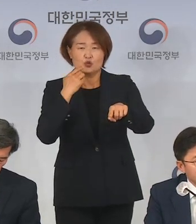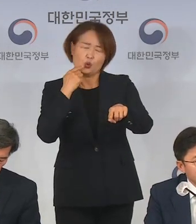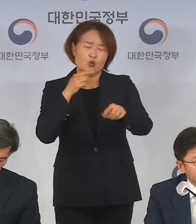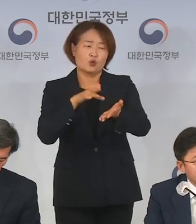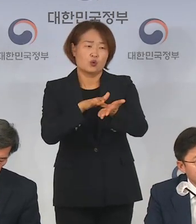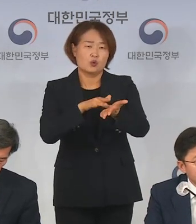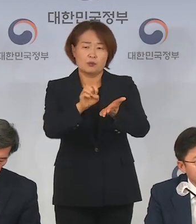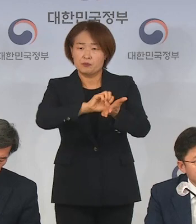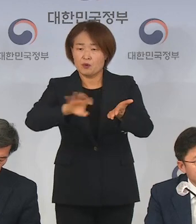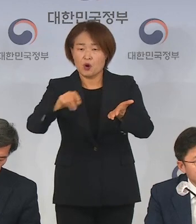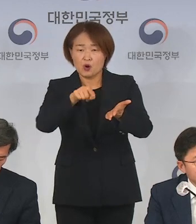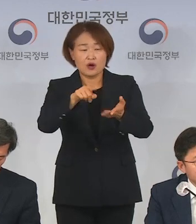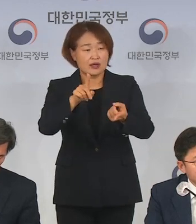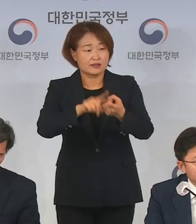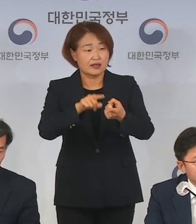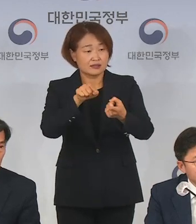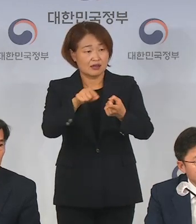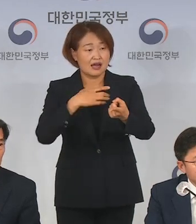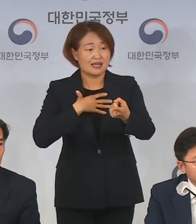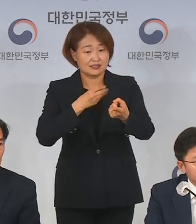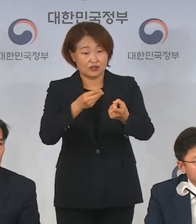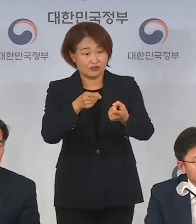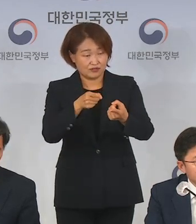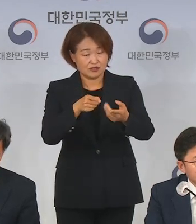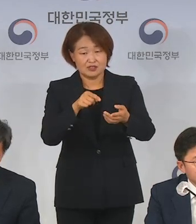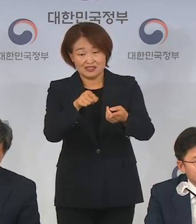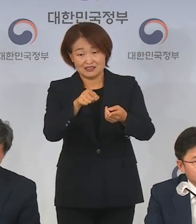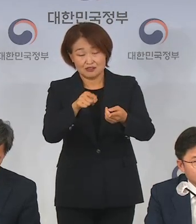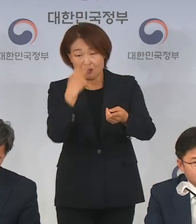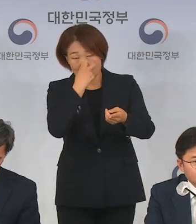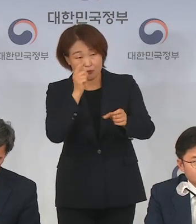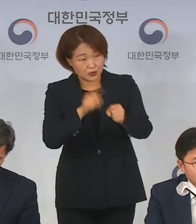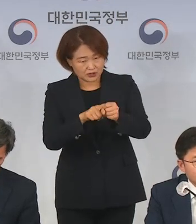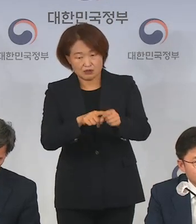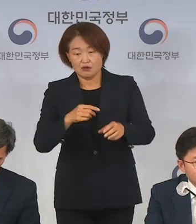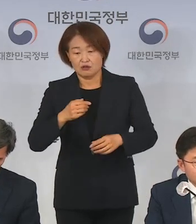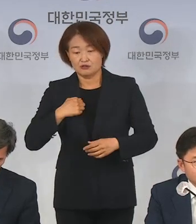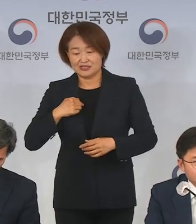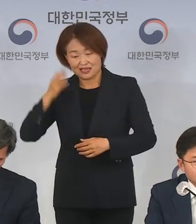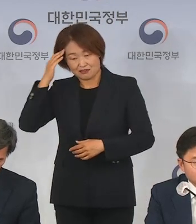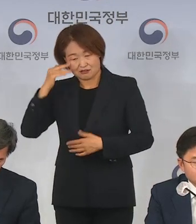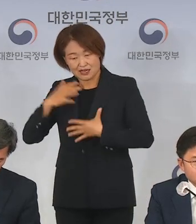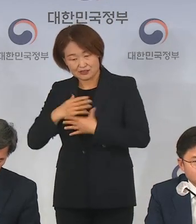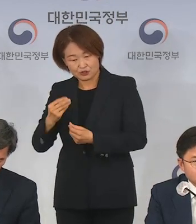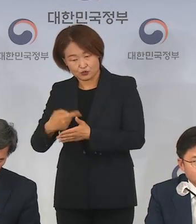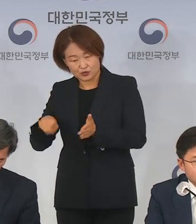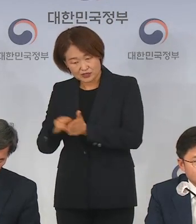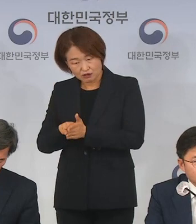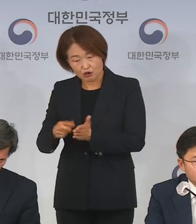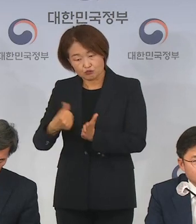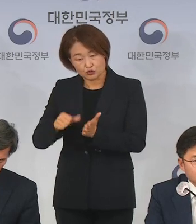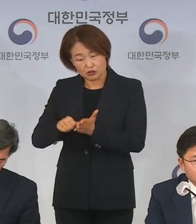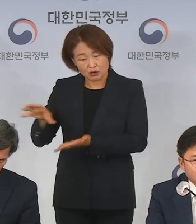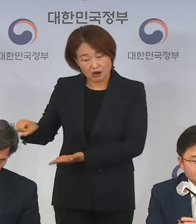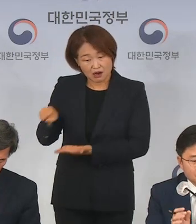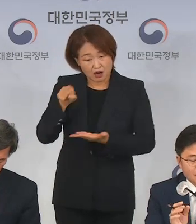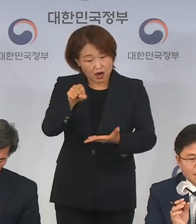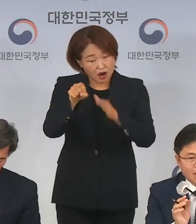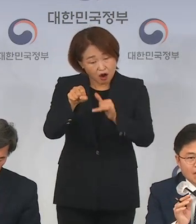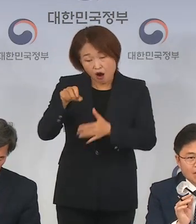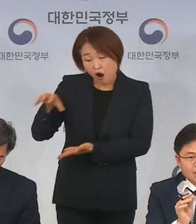안정성을 확인하기 위해서 우리가 가져가는 과학 장비가 있는지 어떤 측정을 위한 장비가 어떤 것들이 있는지 말씀